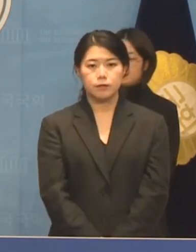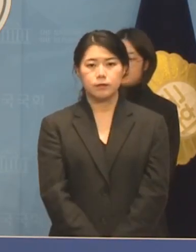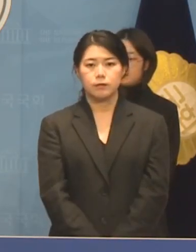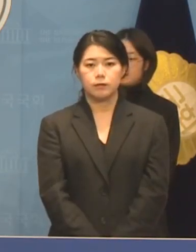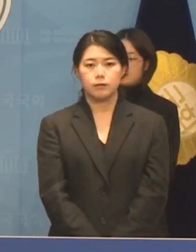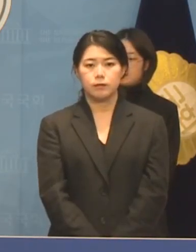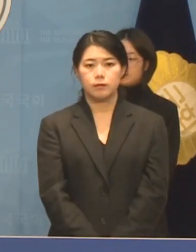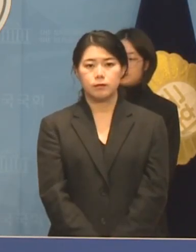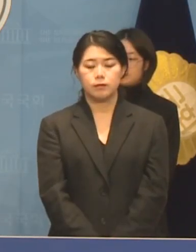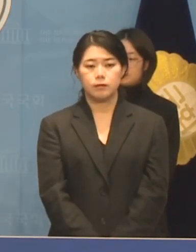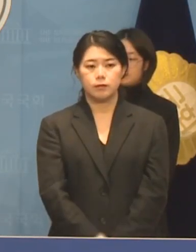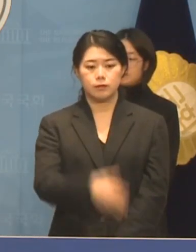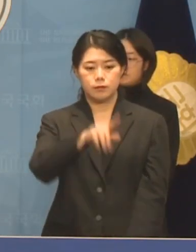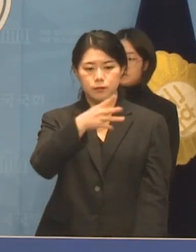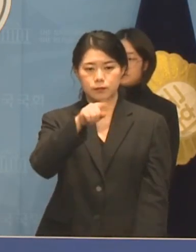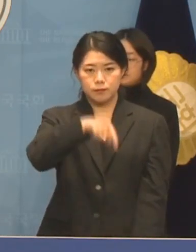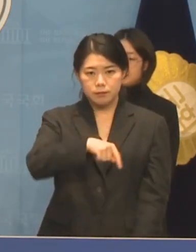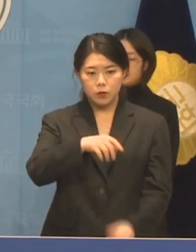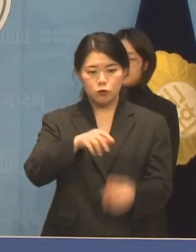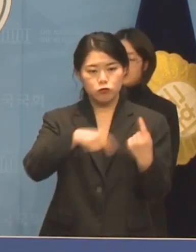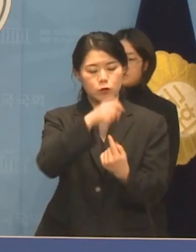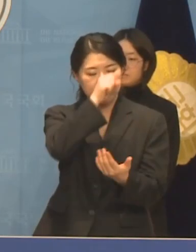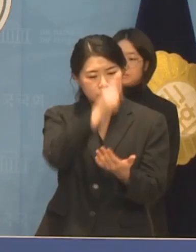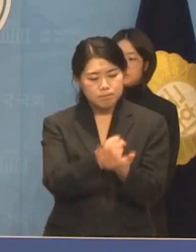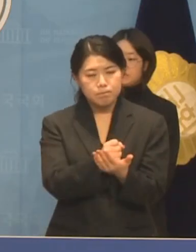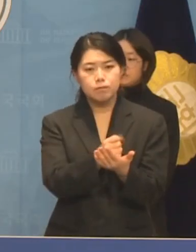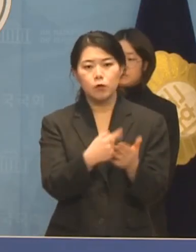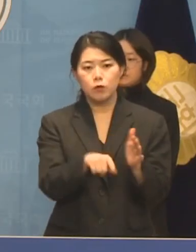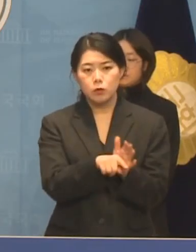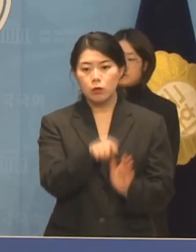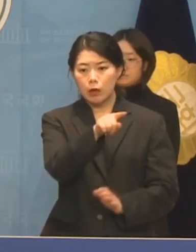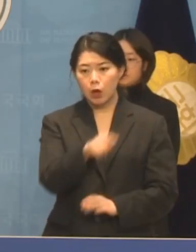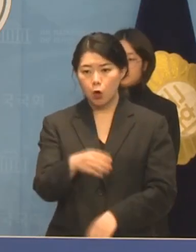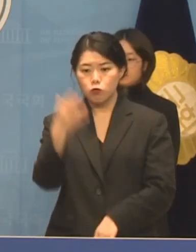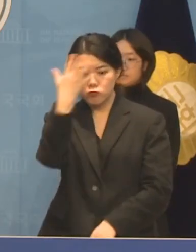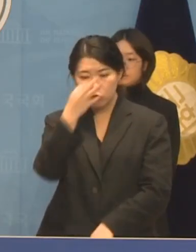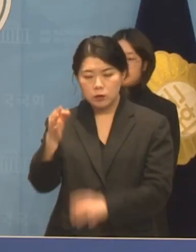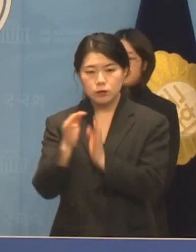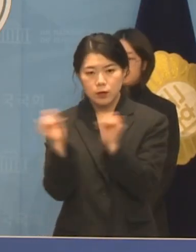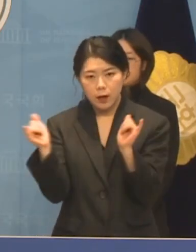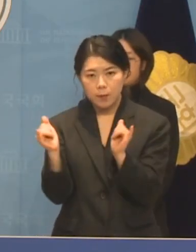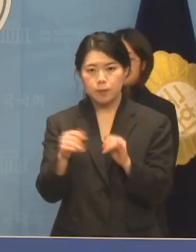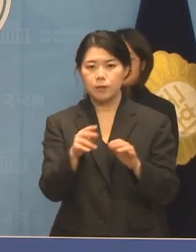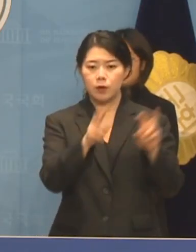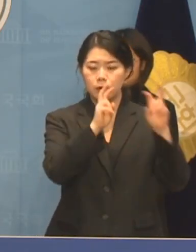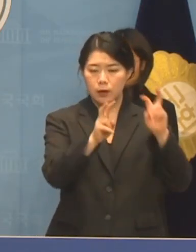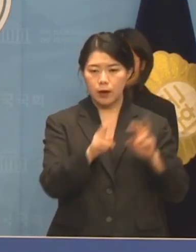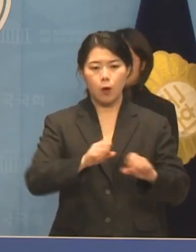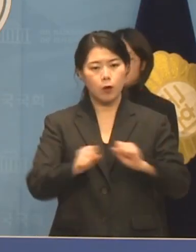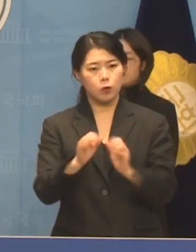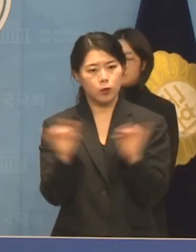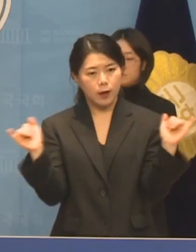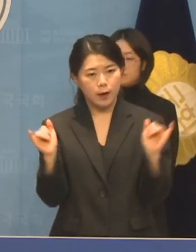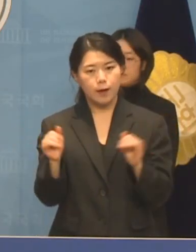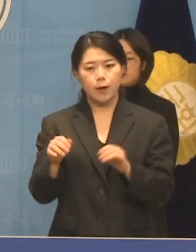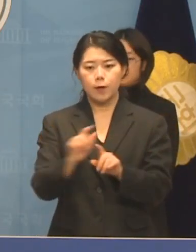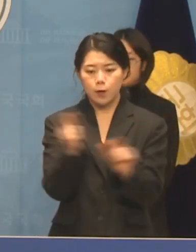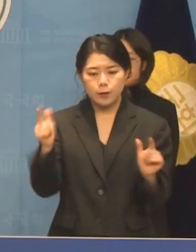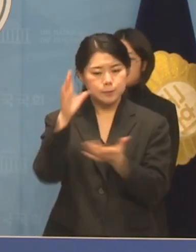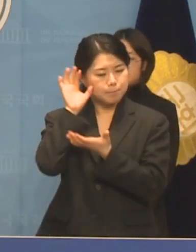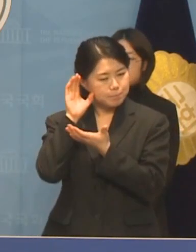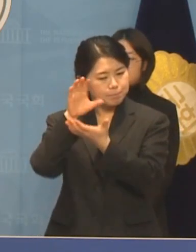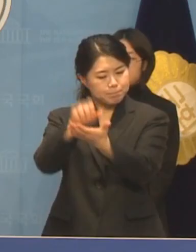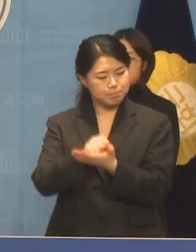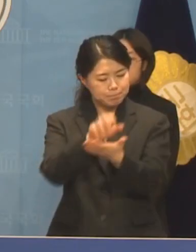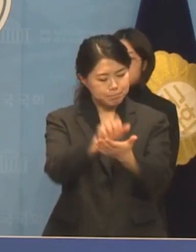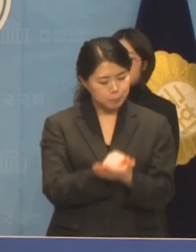것입니다. 카라의 정상화는 사측이 후원회원과 활동가의 다양한 목소리를 겸손한 자세로 귀담아